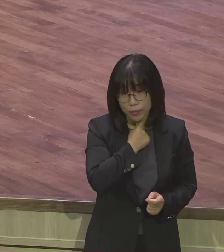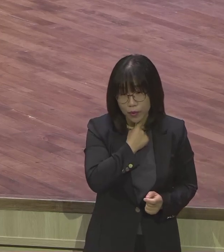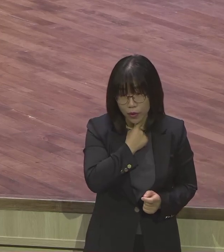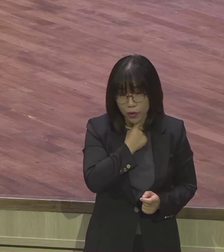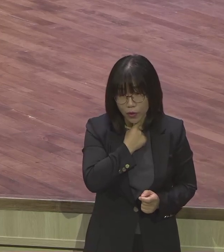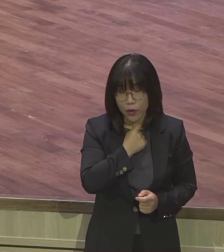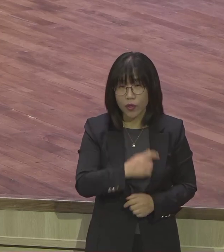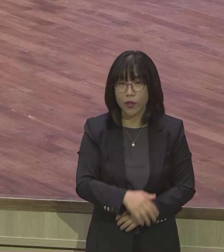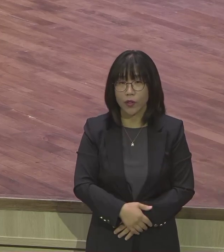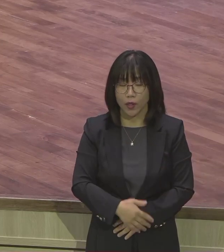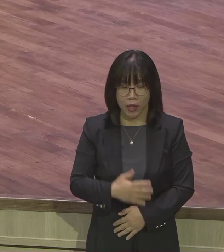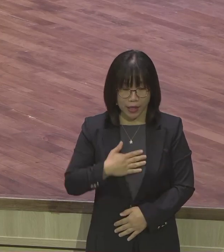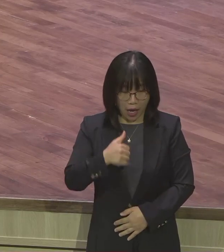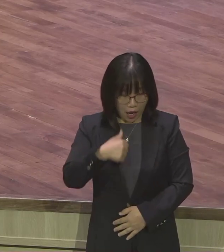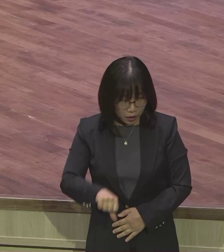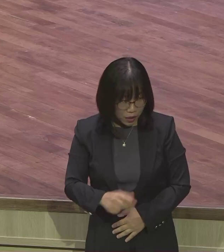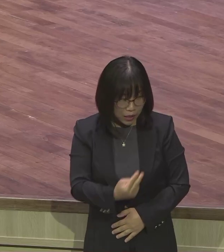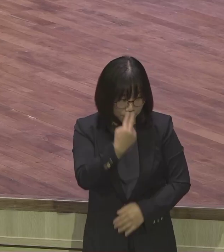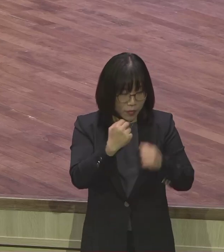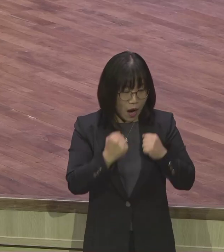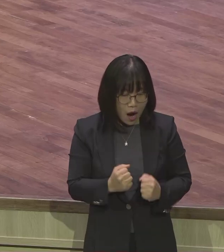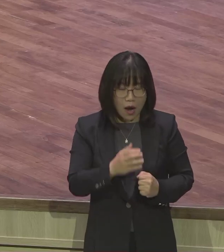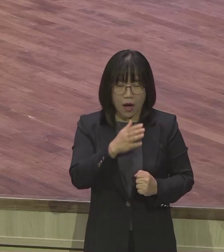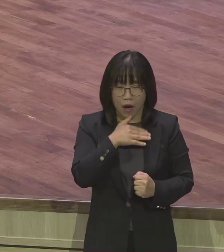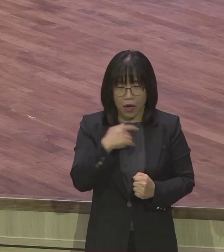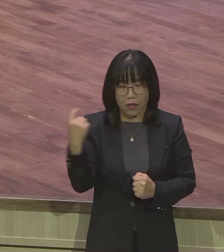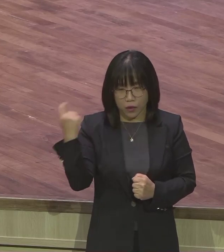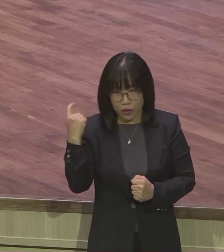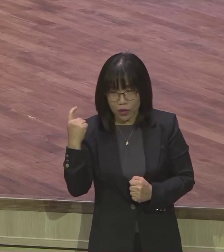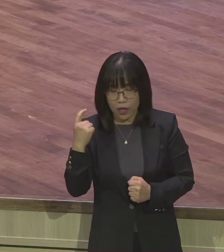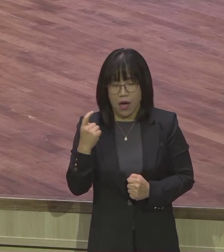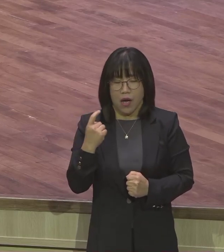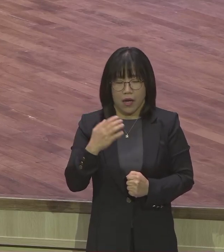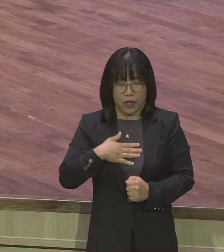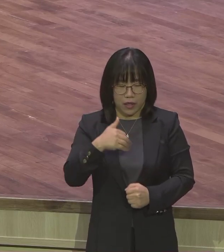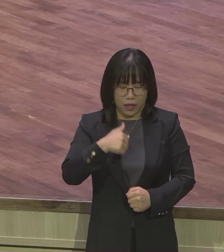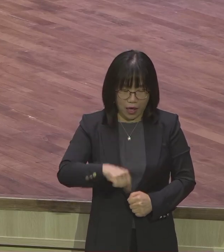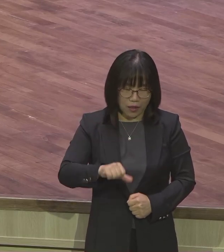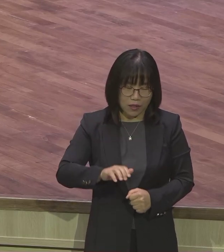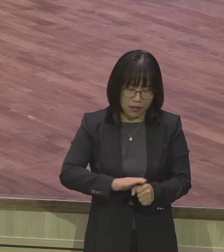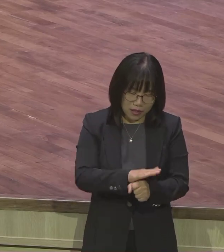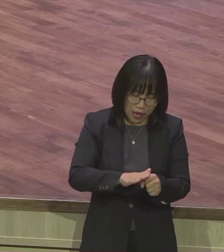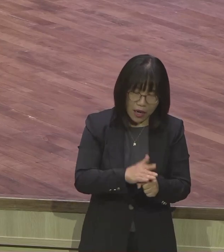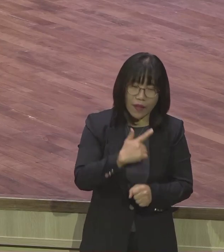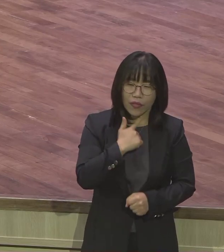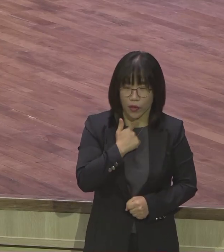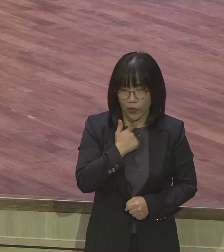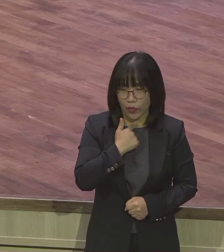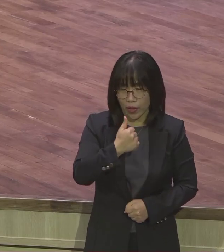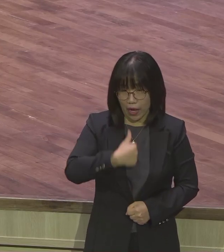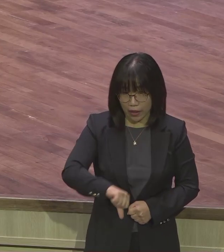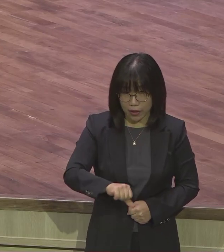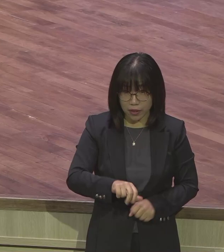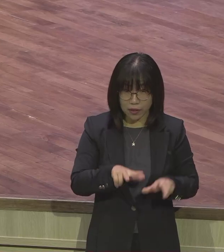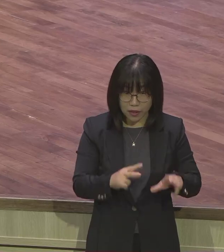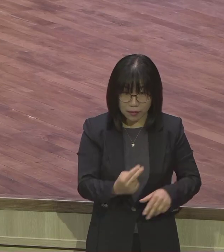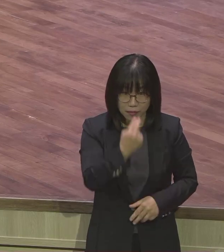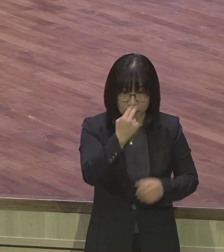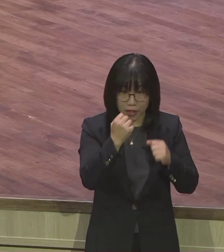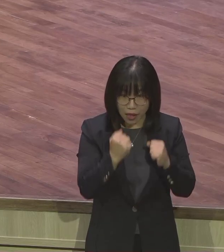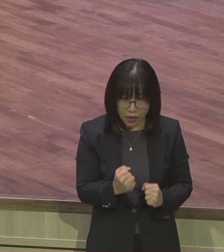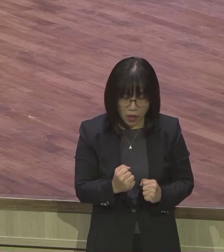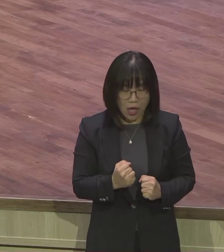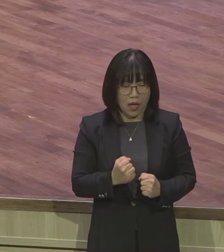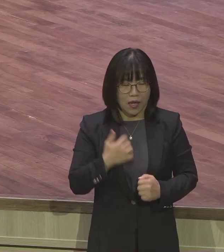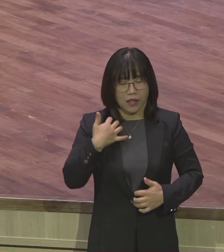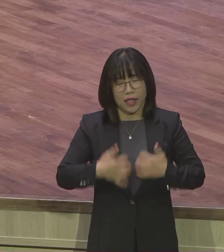빨리, 요셉이 살아있어. 내 가장 사랑했던 그 똑똑하고 가장 사랑했던 이 아들이 살아있어. 얼마나